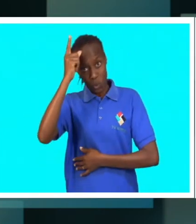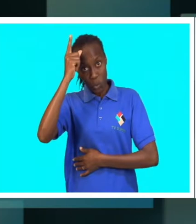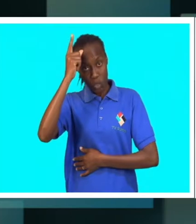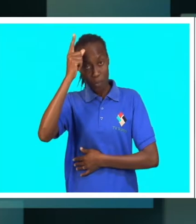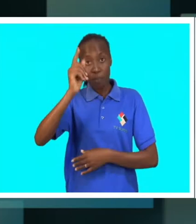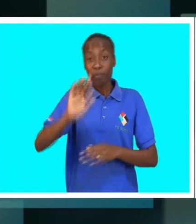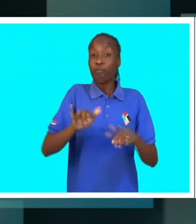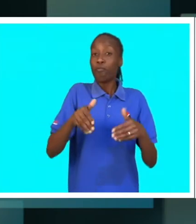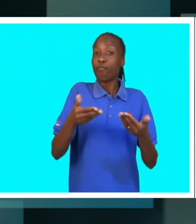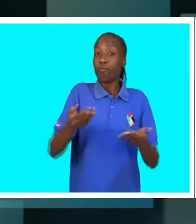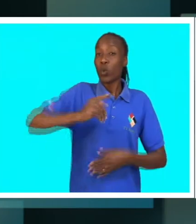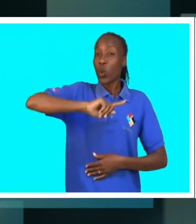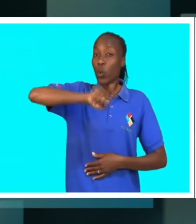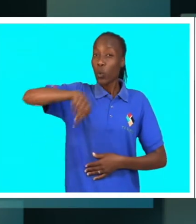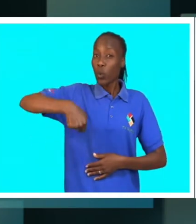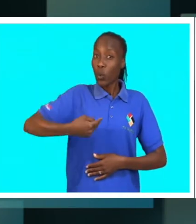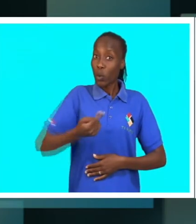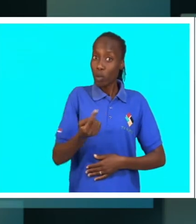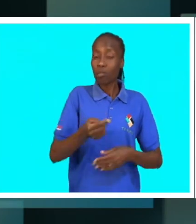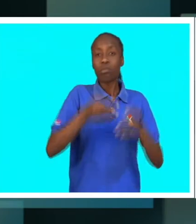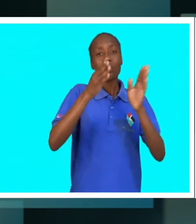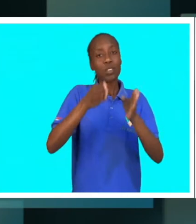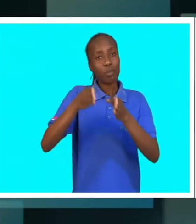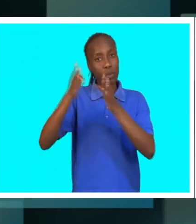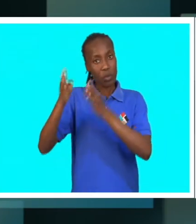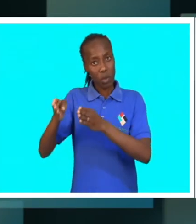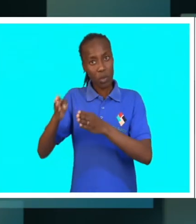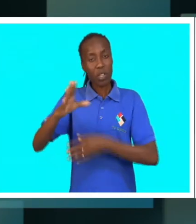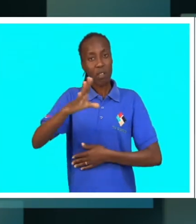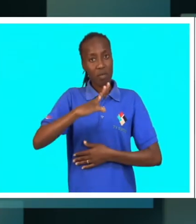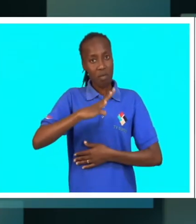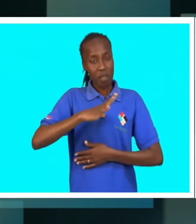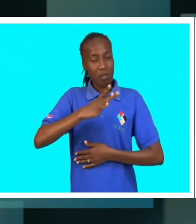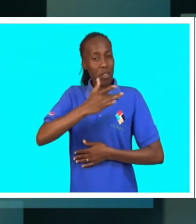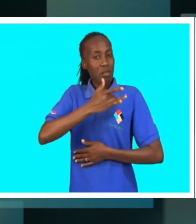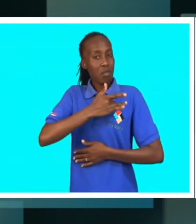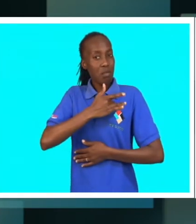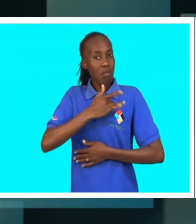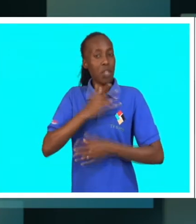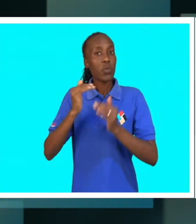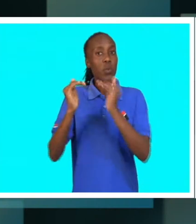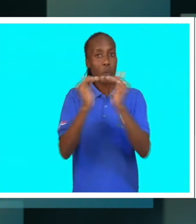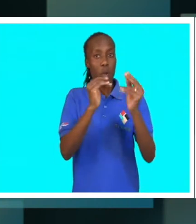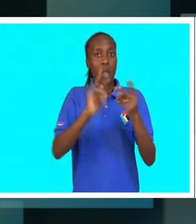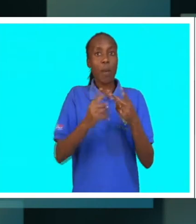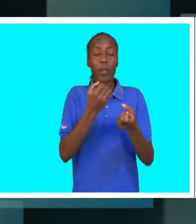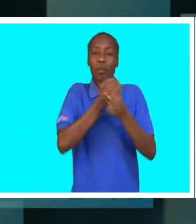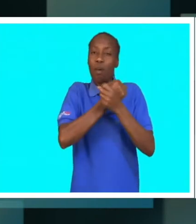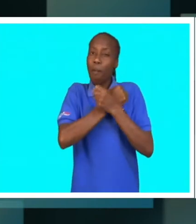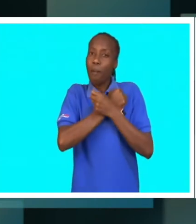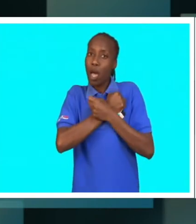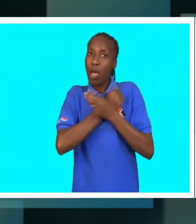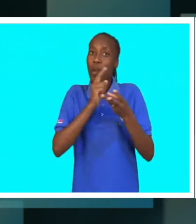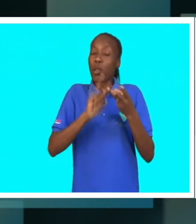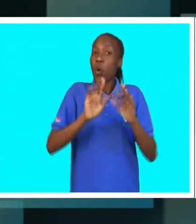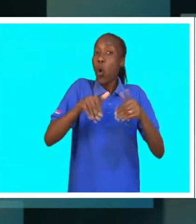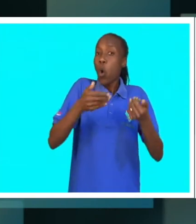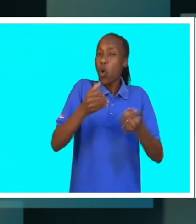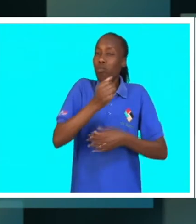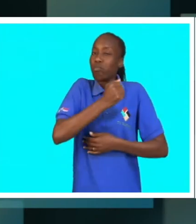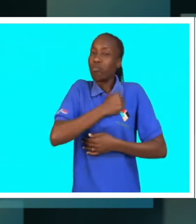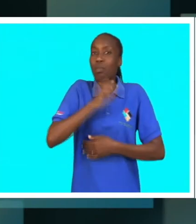socioculturais. Somos todos seres humanos. Temos os mesmos sentimentos, podemos amar,